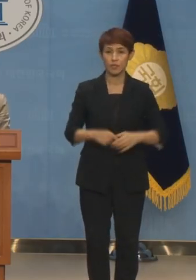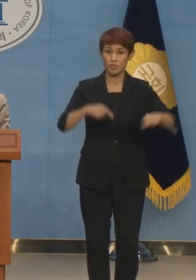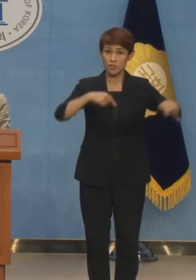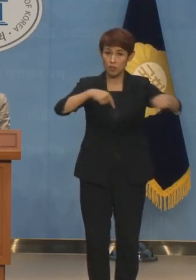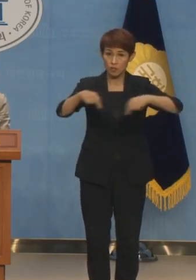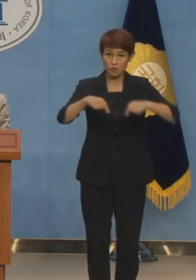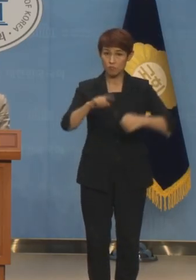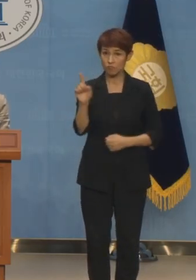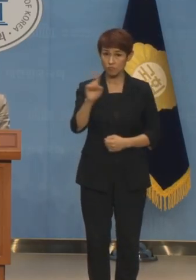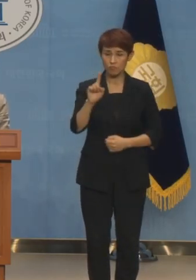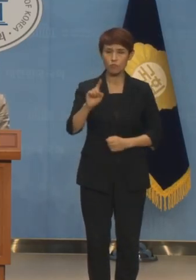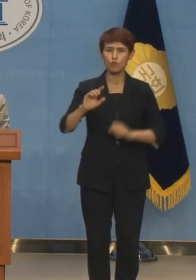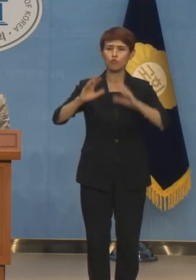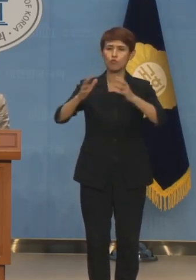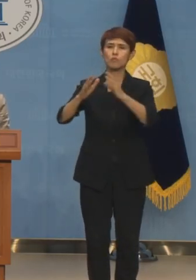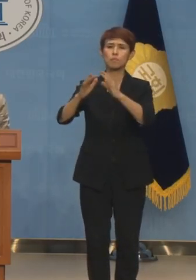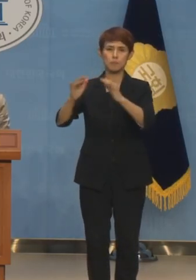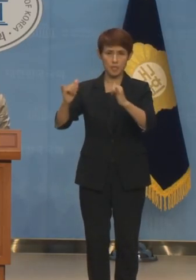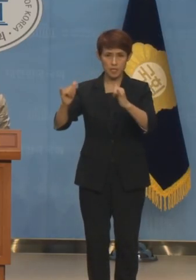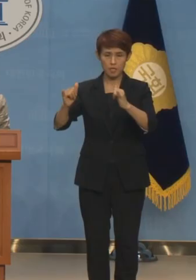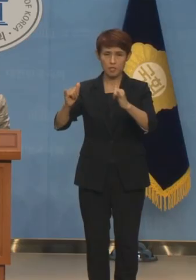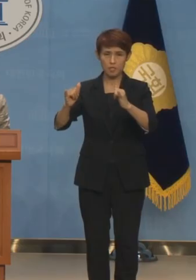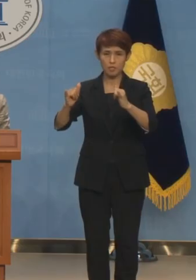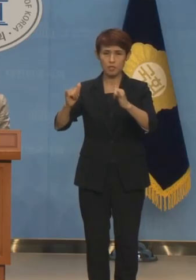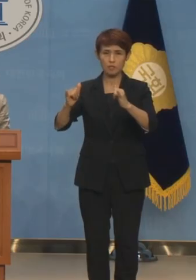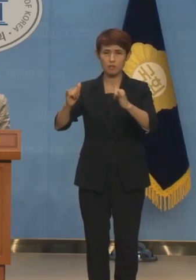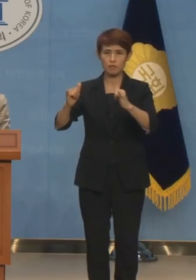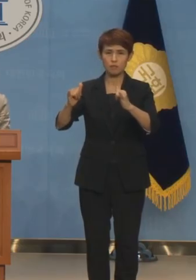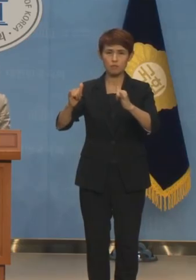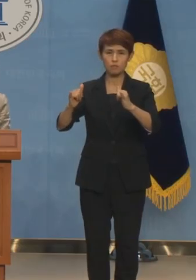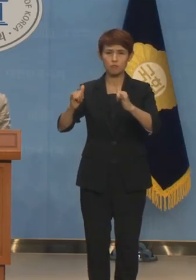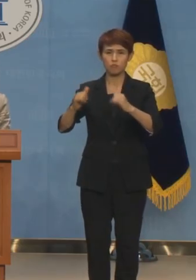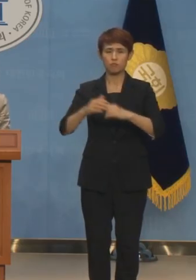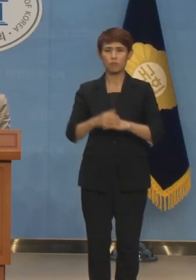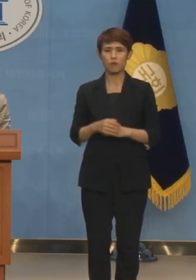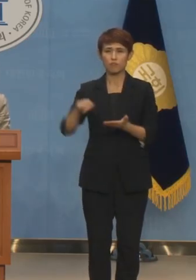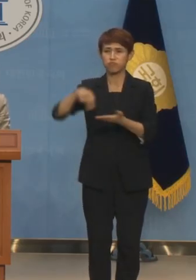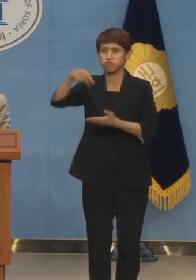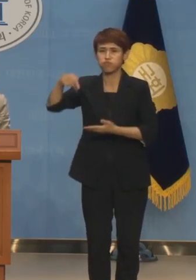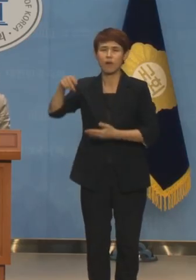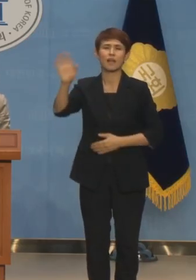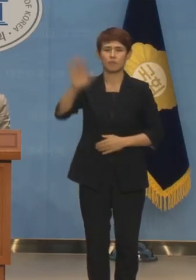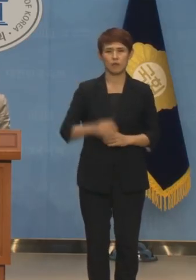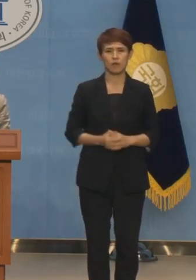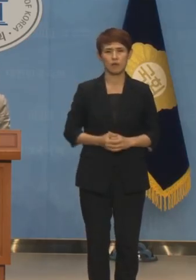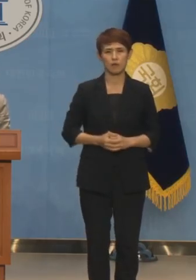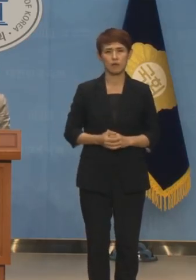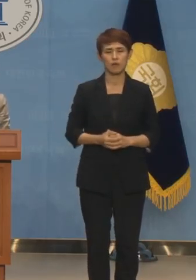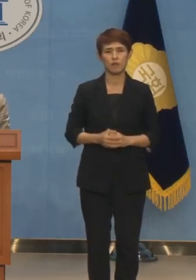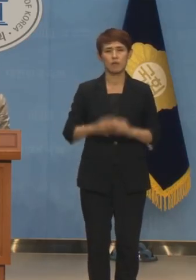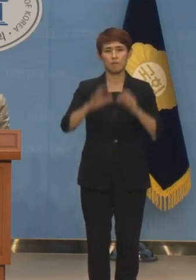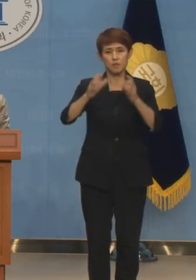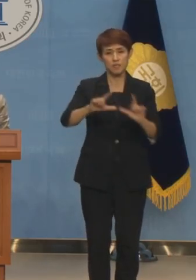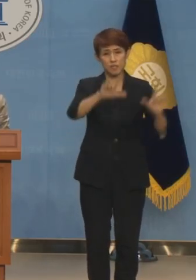정치는 국민이 관람하는 무대가 아닙니다. 민생을 다뤄야 하는